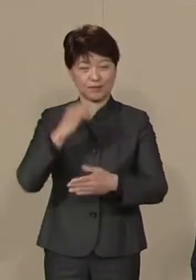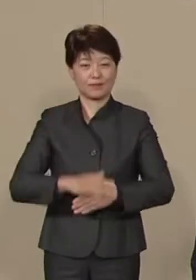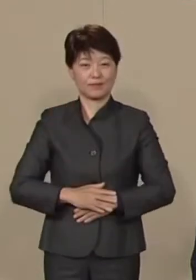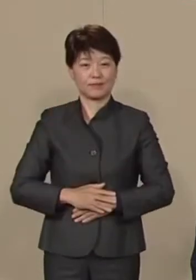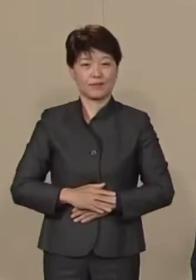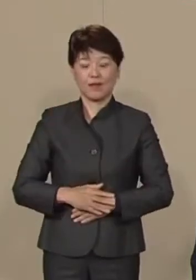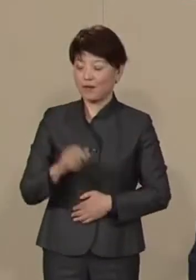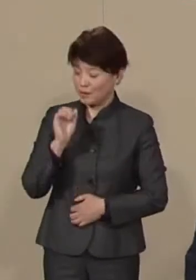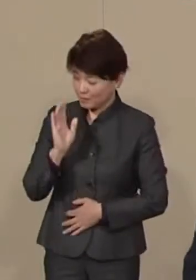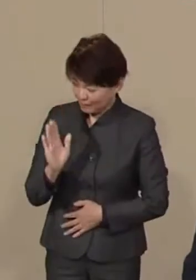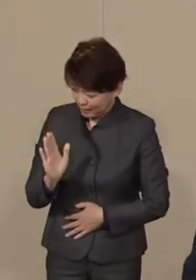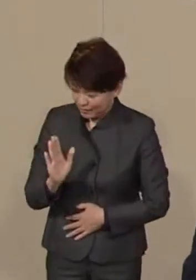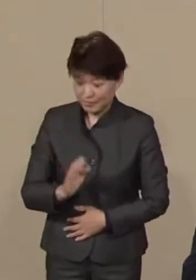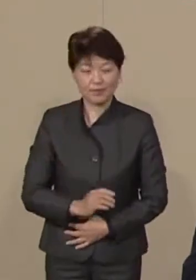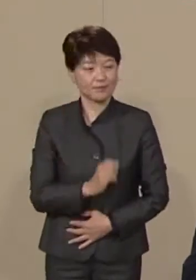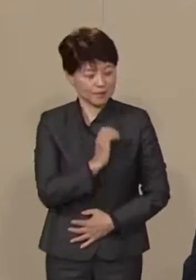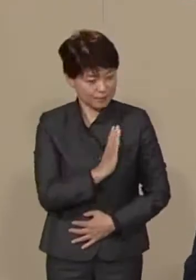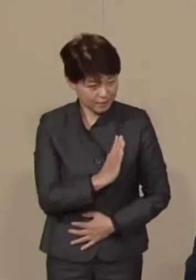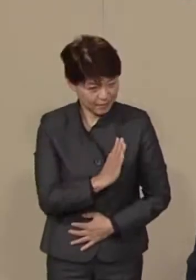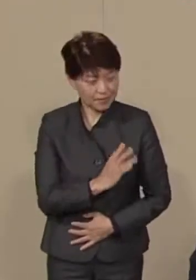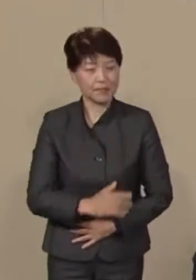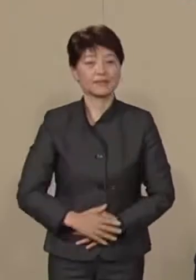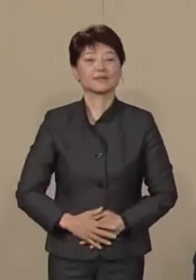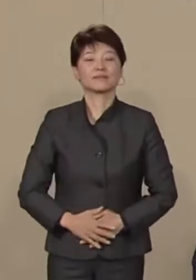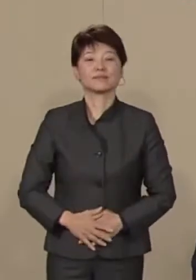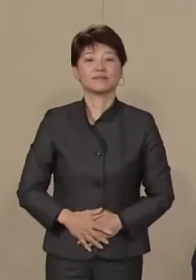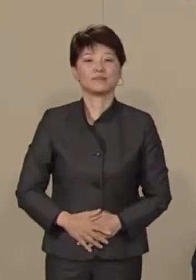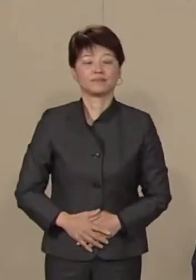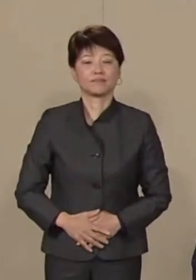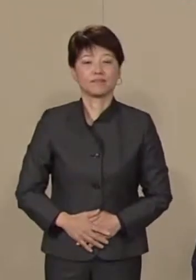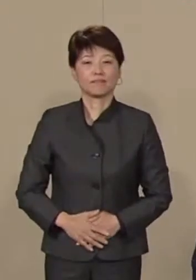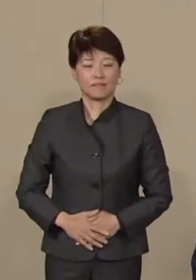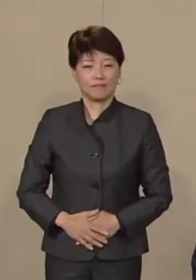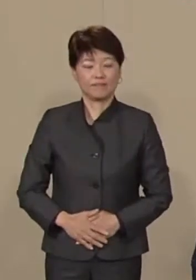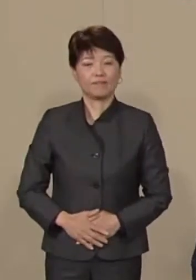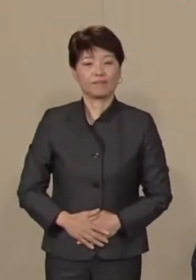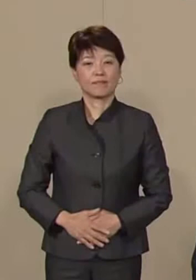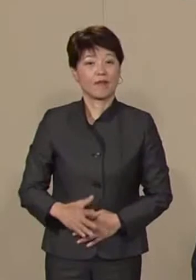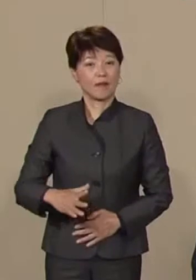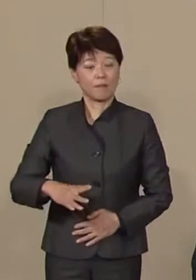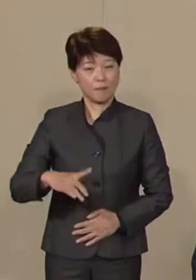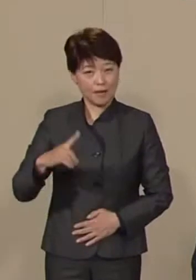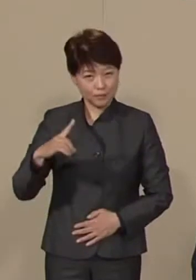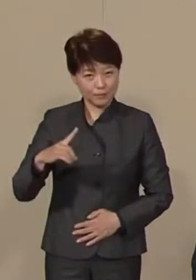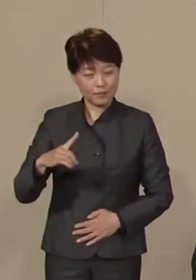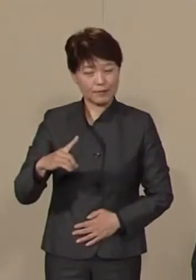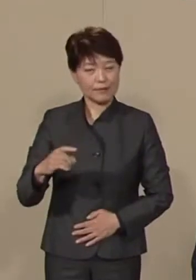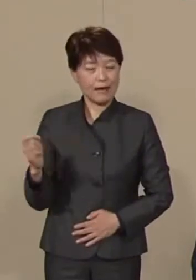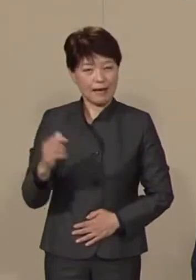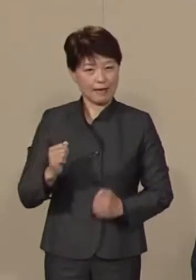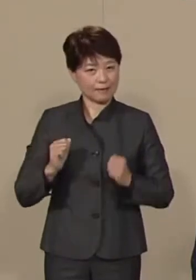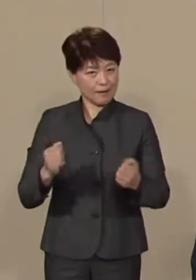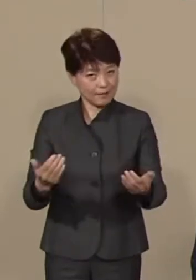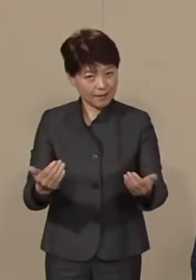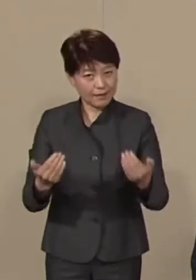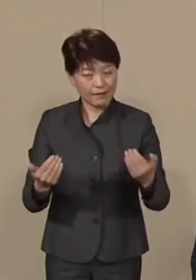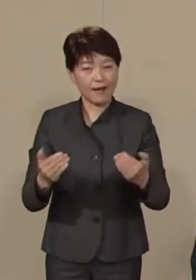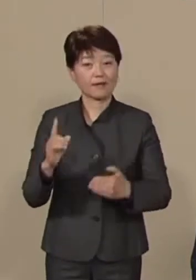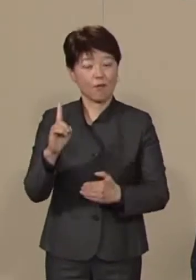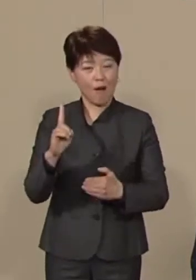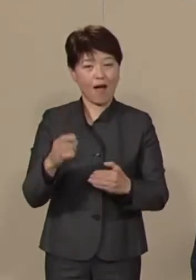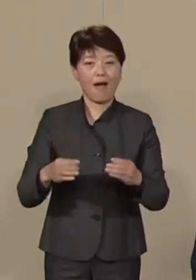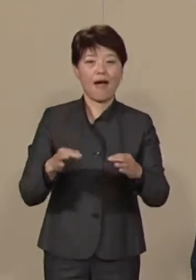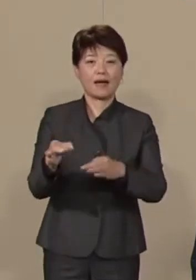安倍総裁どうぞよろしくお願い致しますさてまずいち早く実現をさせなければならないのが